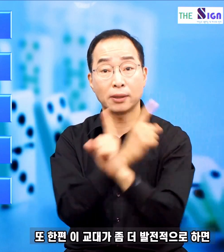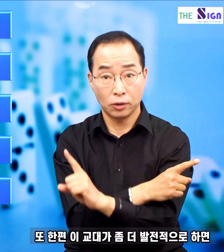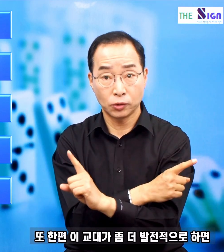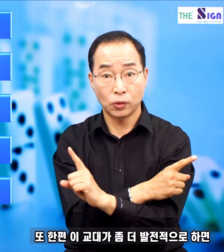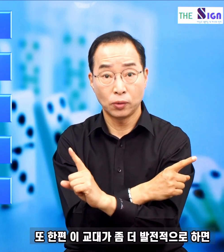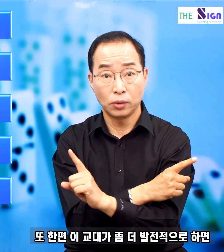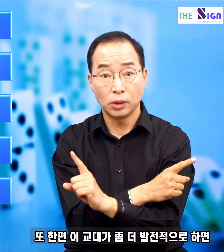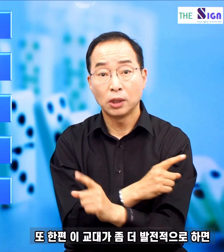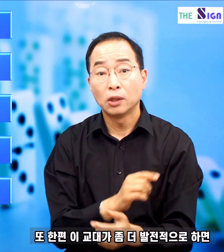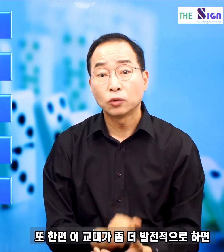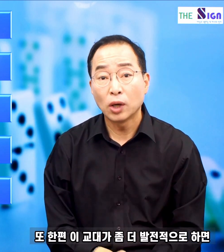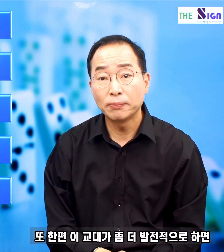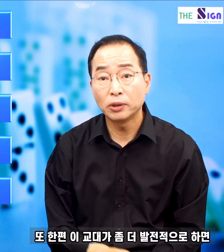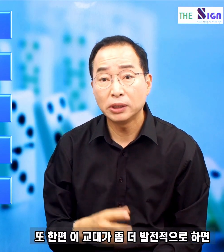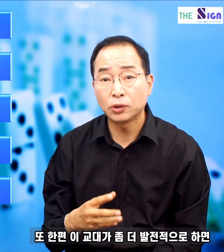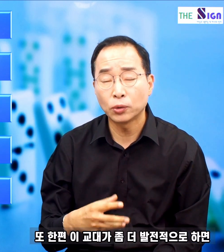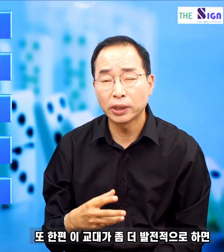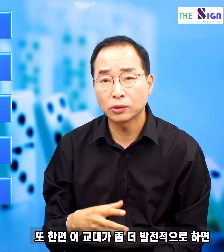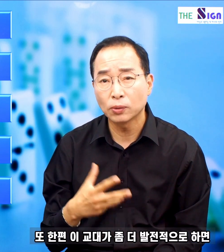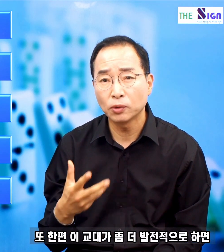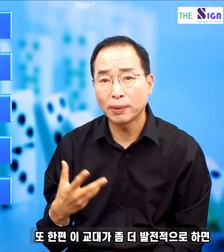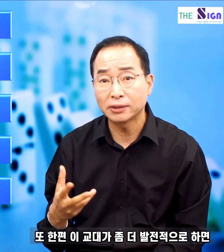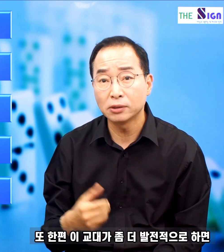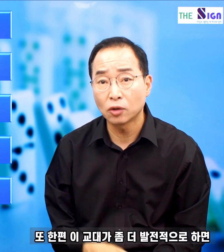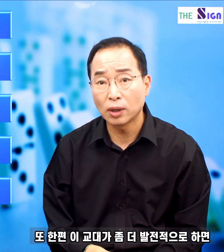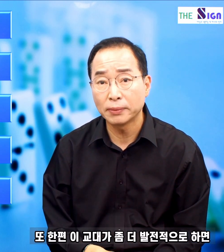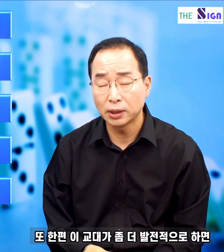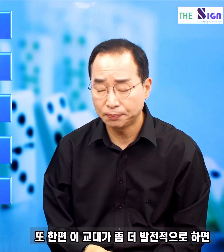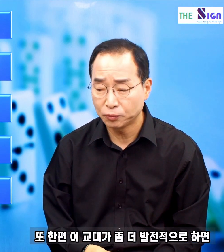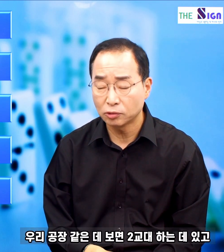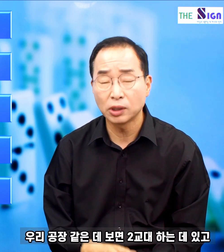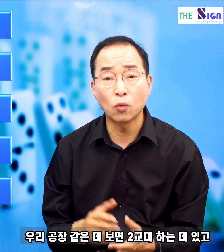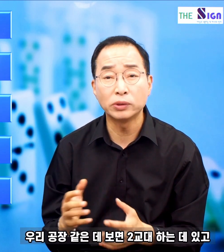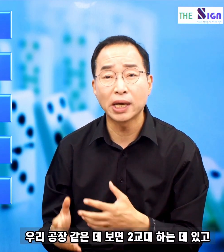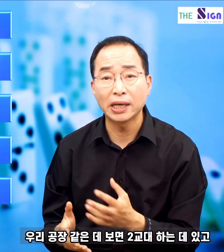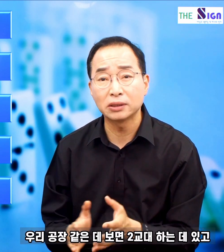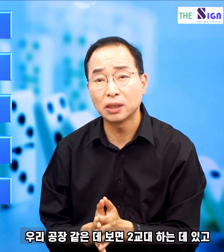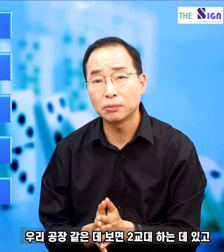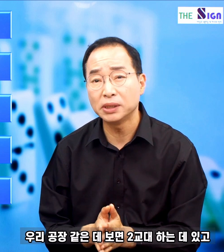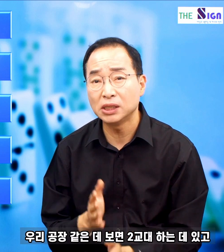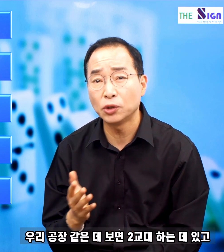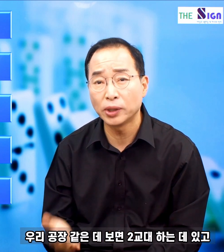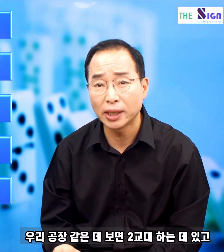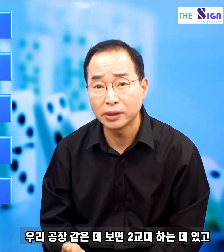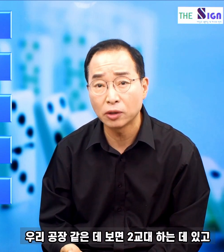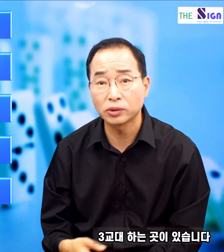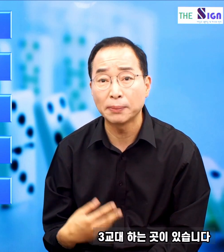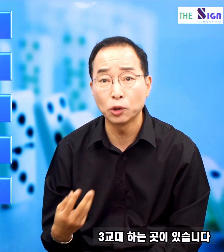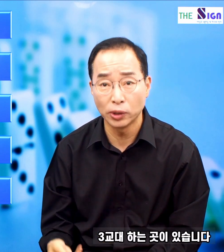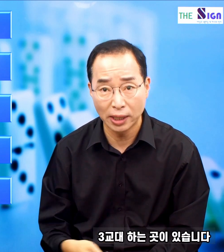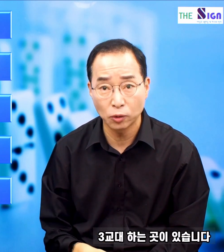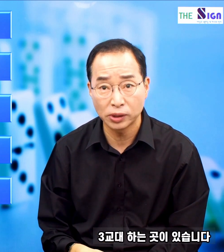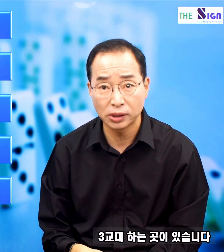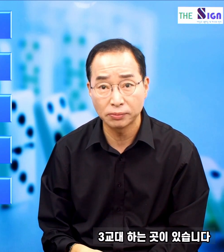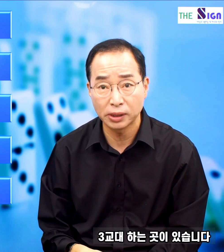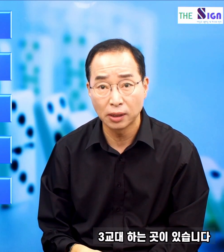거죠. 또 한편 이 교대가 좀 더 발전적으로 하면은 우리 공장 같은 데 보면 2교대하는 데 있고 3교대하는 곳이 있습니다.